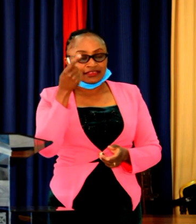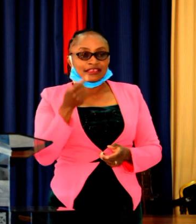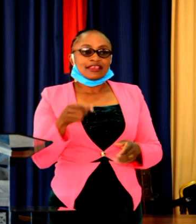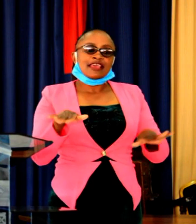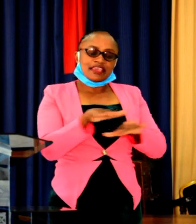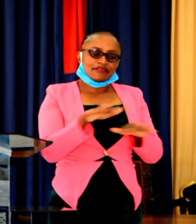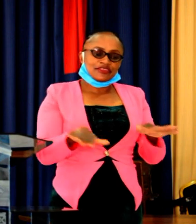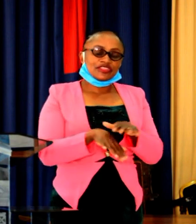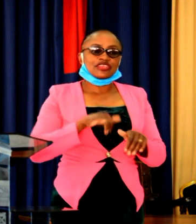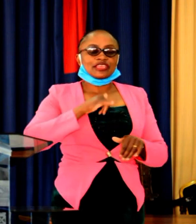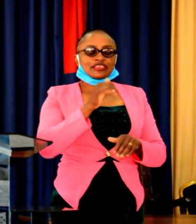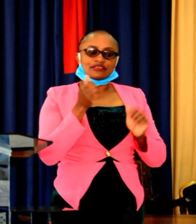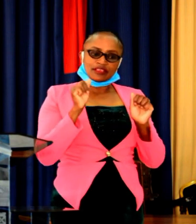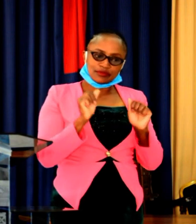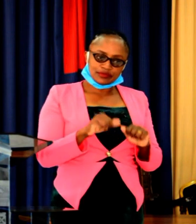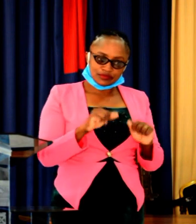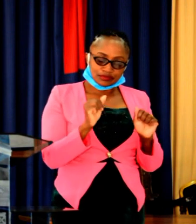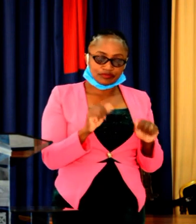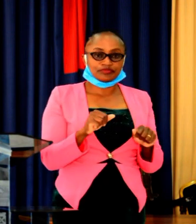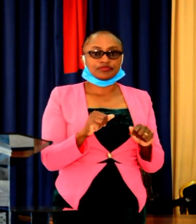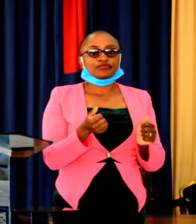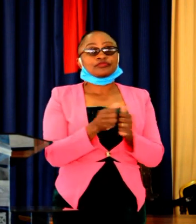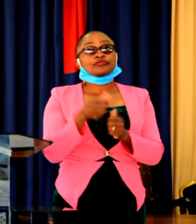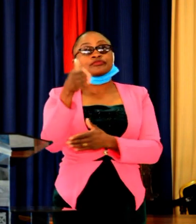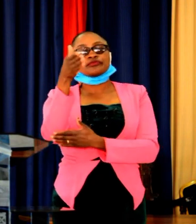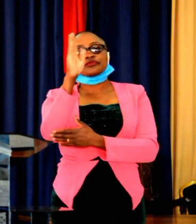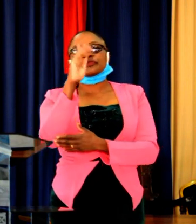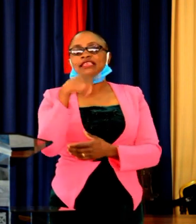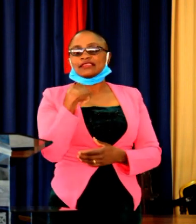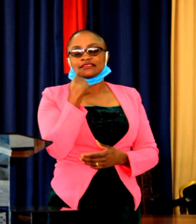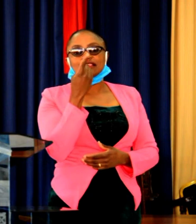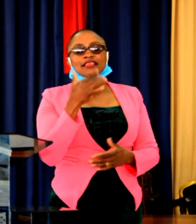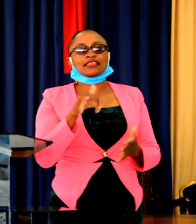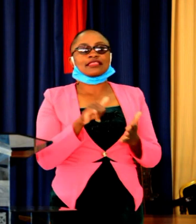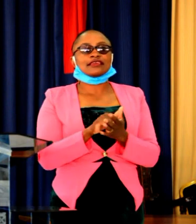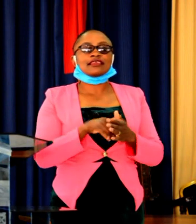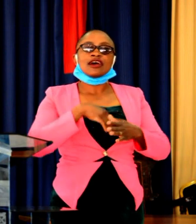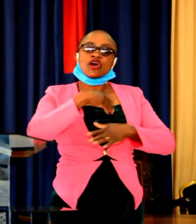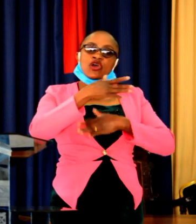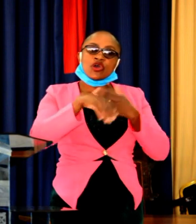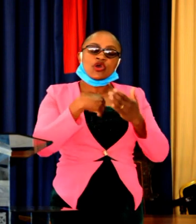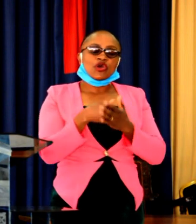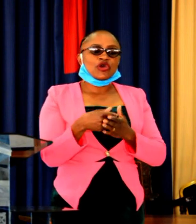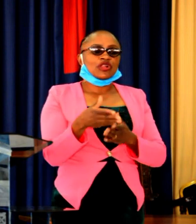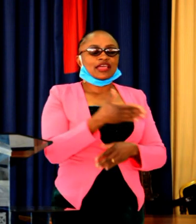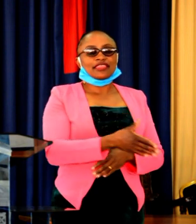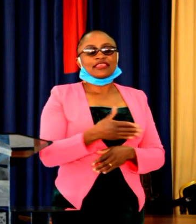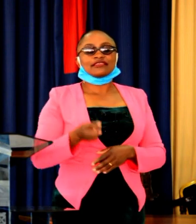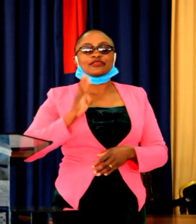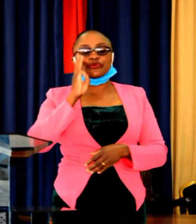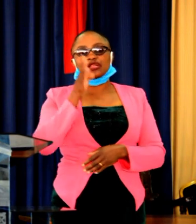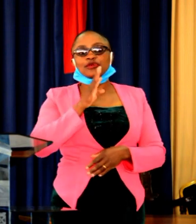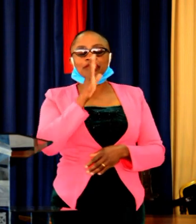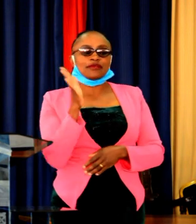linaloweza kufanyika na mambo yakarudi hali ya kawaida. Nataka kusema kwamba mambo yatarudi hali ya kawaida when we